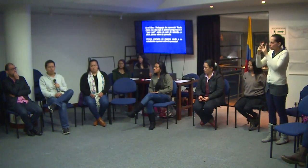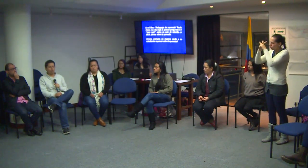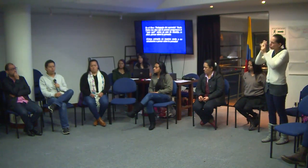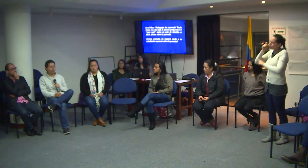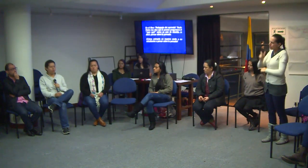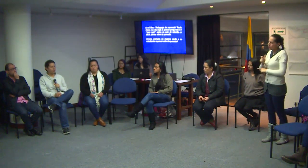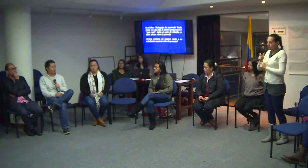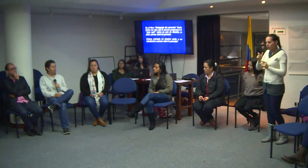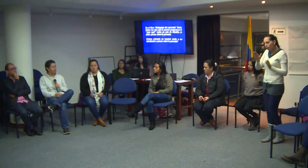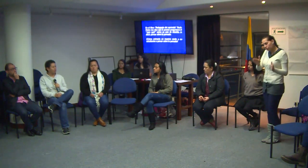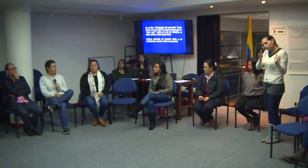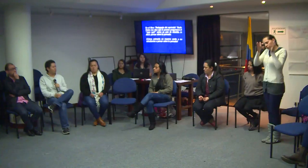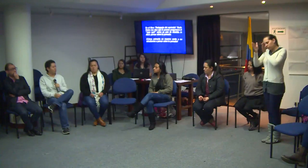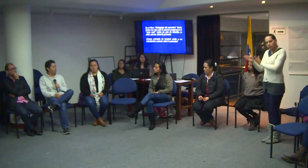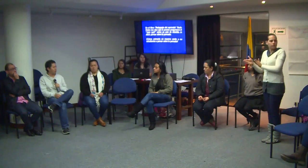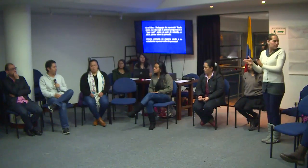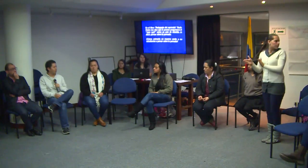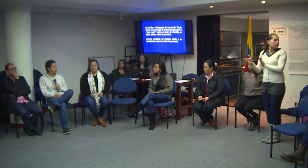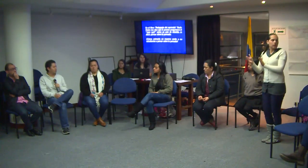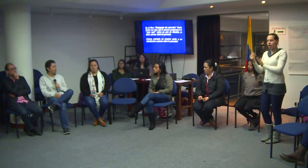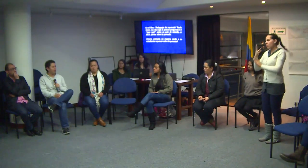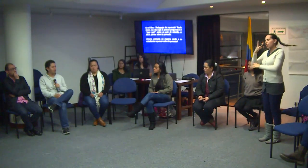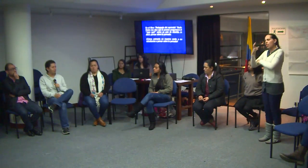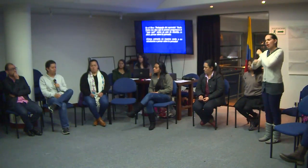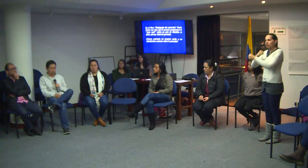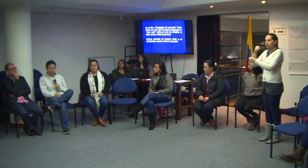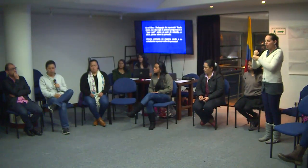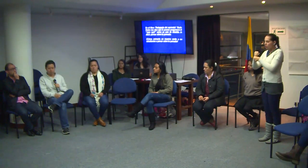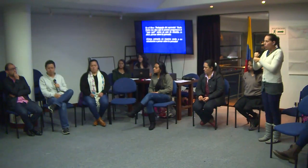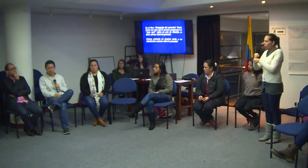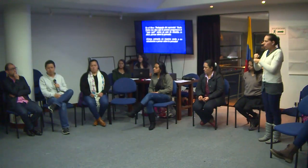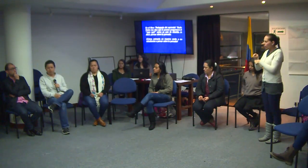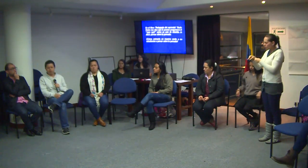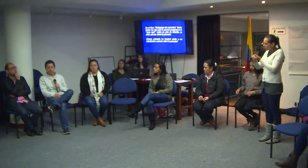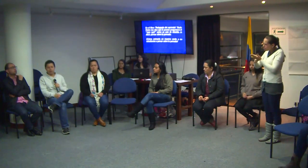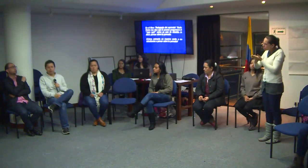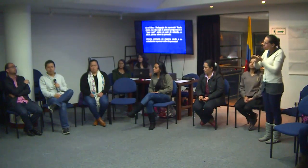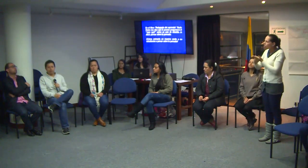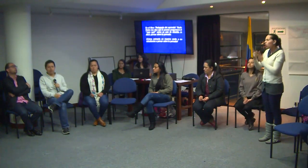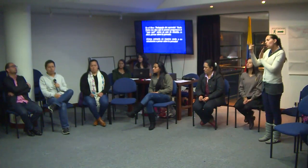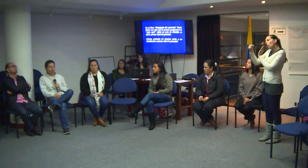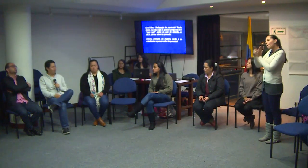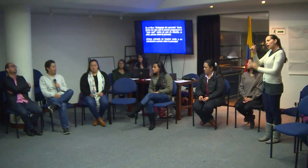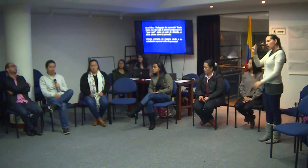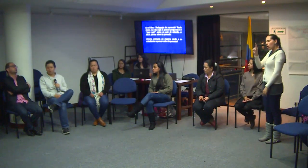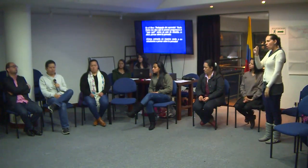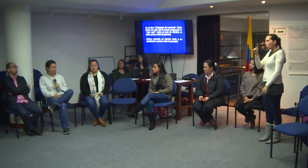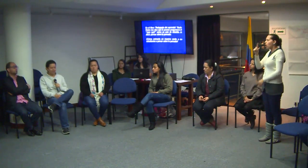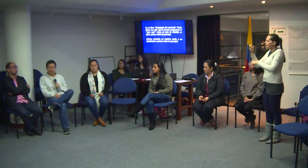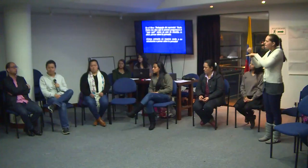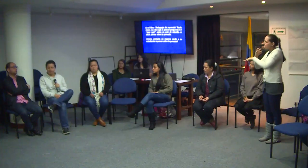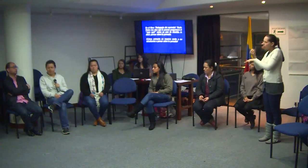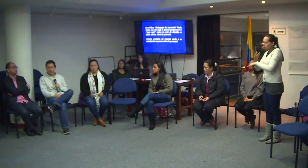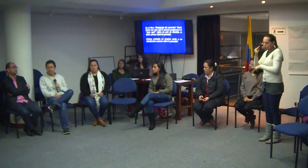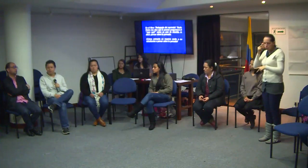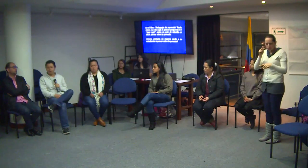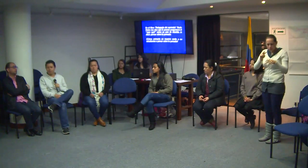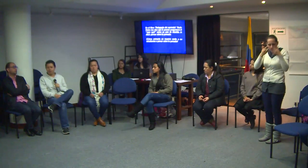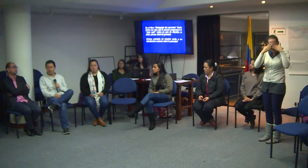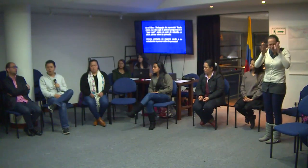Ya luego duró aquí unos 3 añitos como intérprete, paso a ser maestro en el 2011, que es una mirada totalmente distinta,